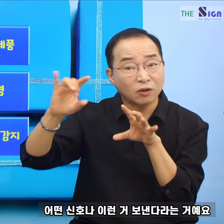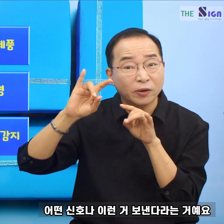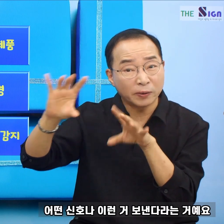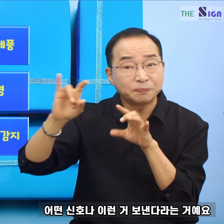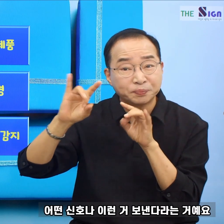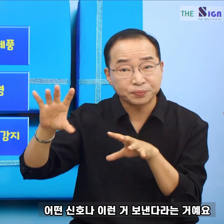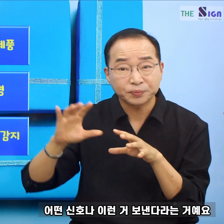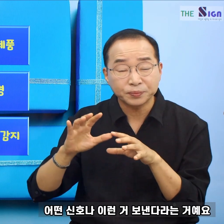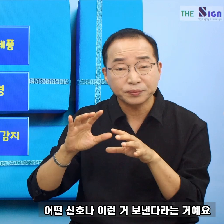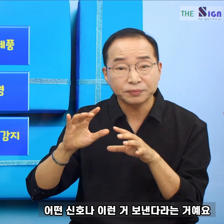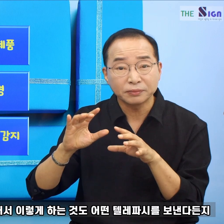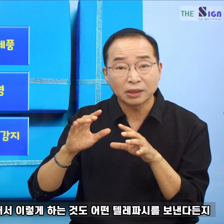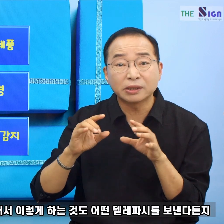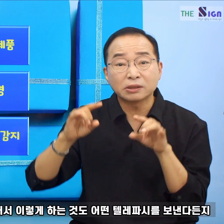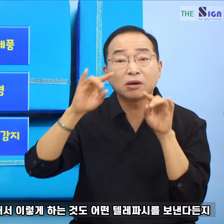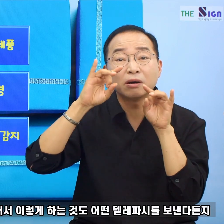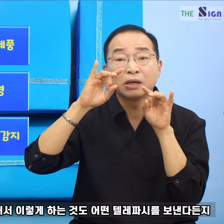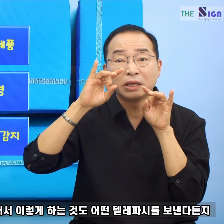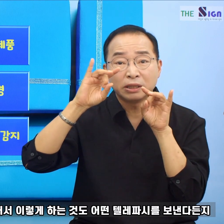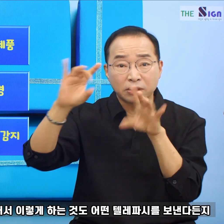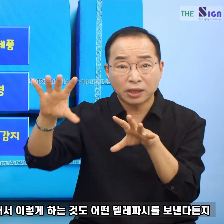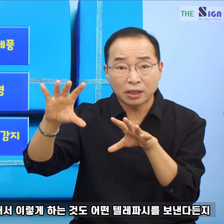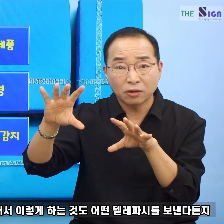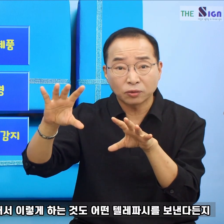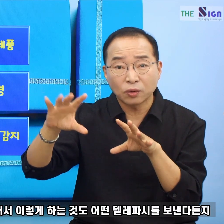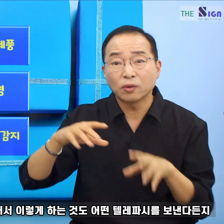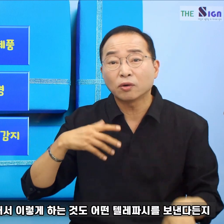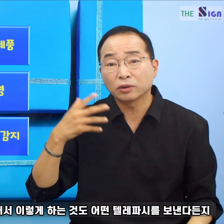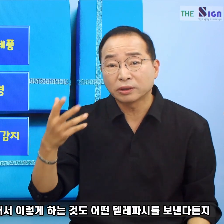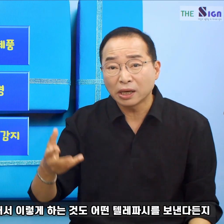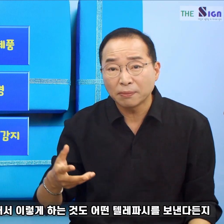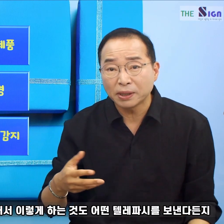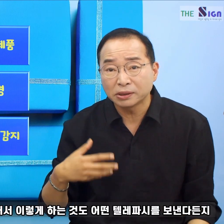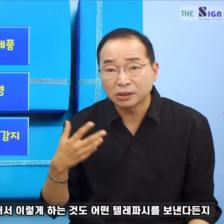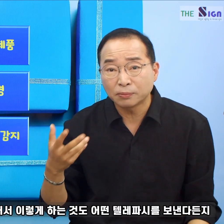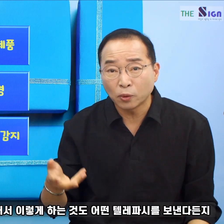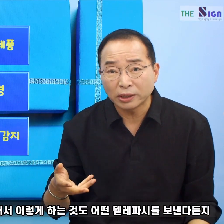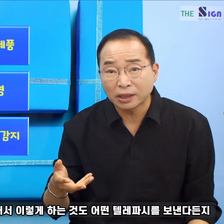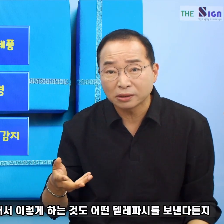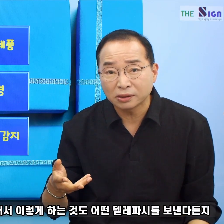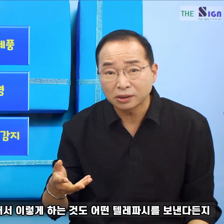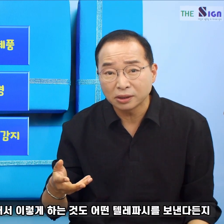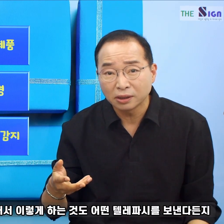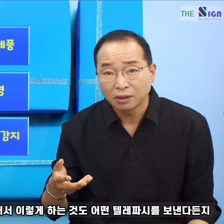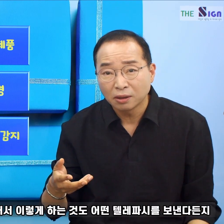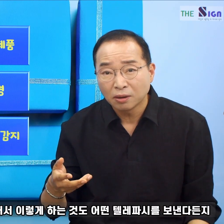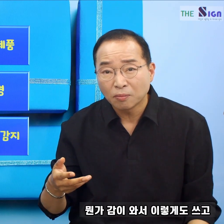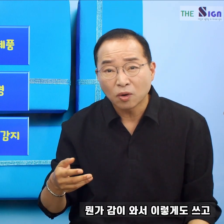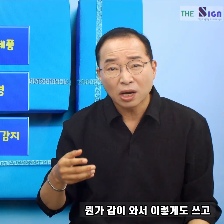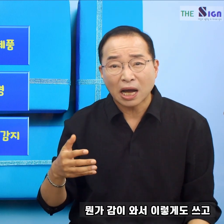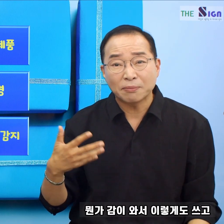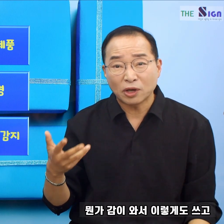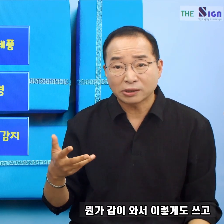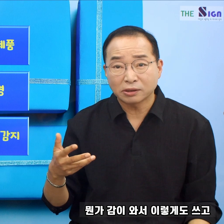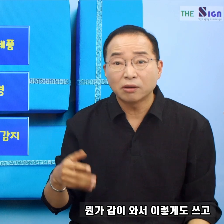거예요. 그래서 이렇게 하는 것도 어떤 텔레파시를 보낸다든지 뭔가 감이 와서 이렇게